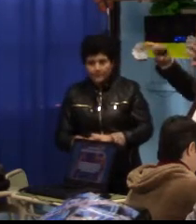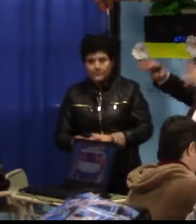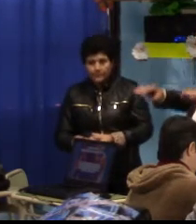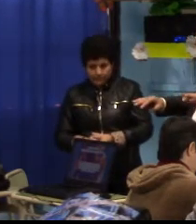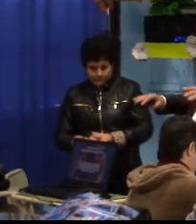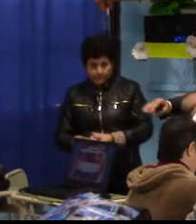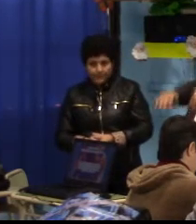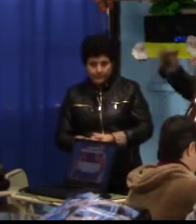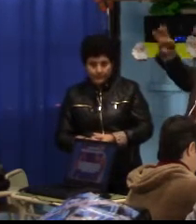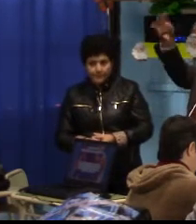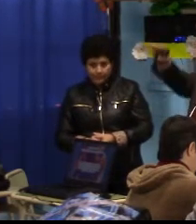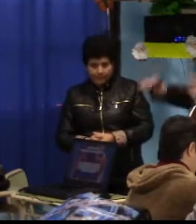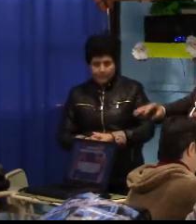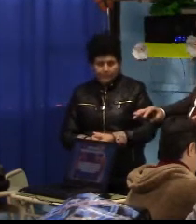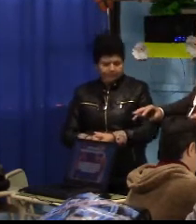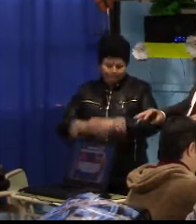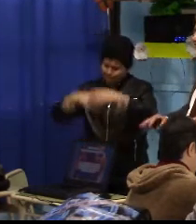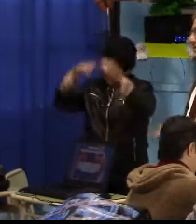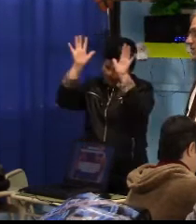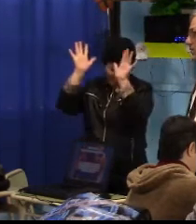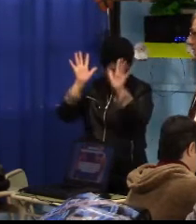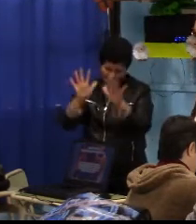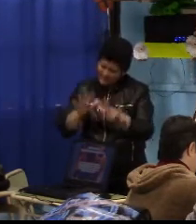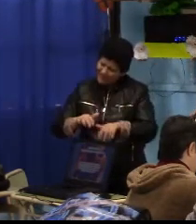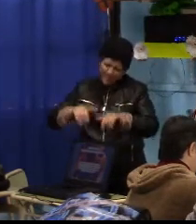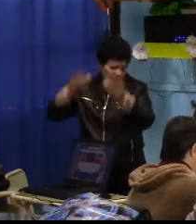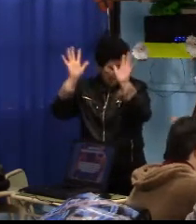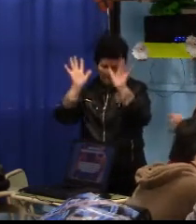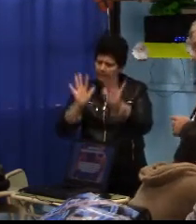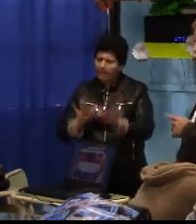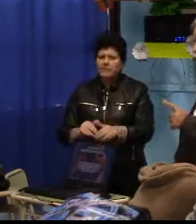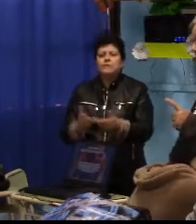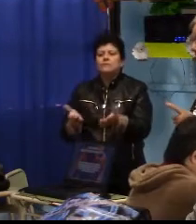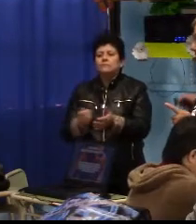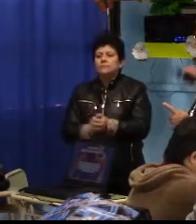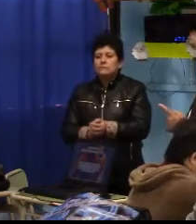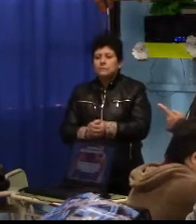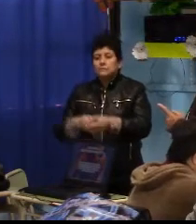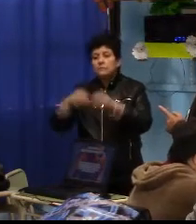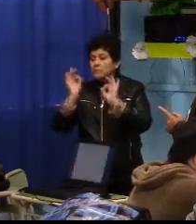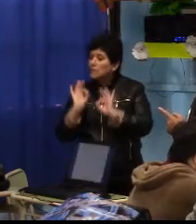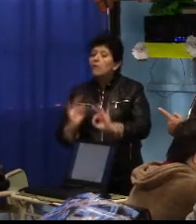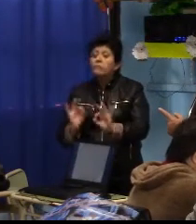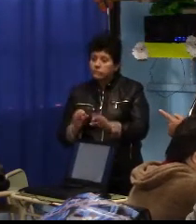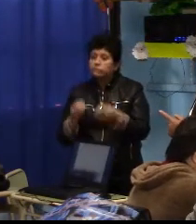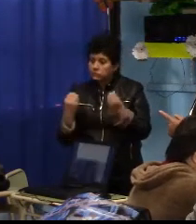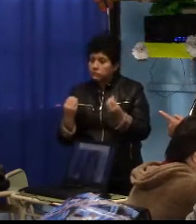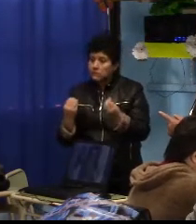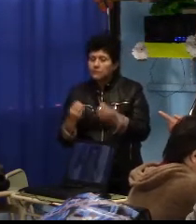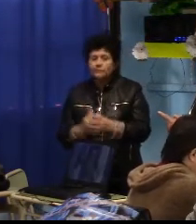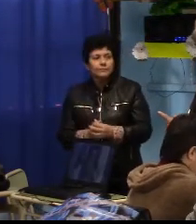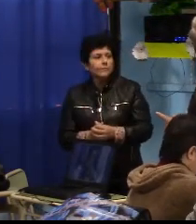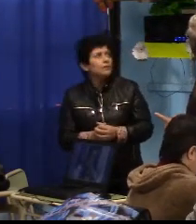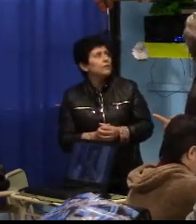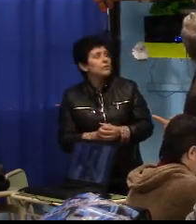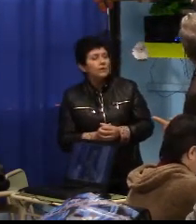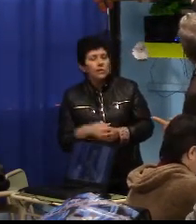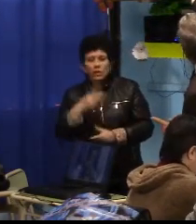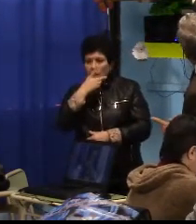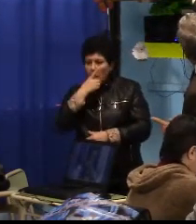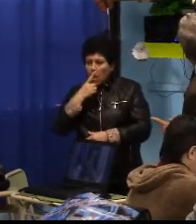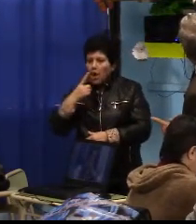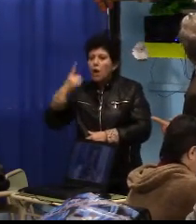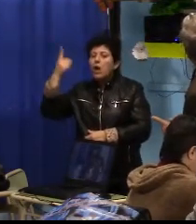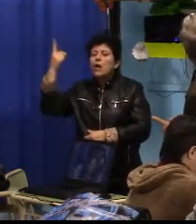Muchas bendiciones, muchas bendiciones. Y se cumplió porque en un momento Dios le dio